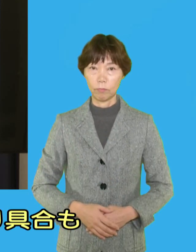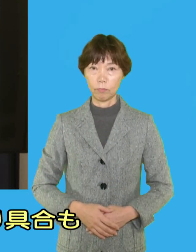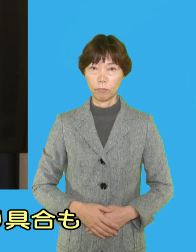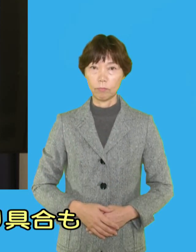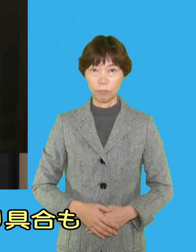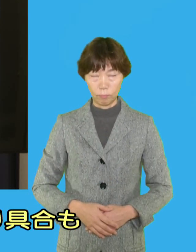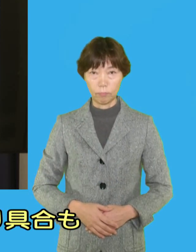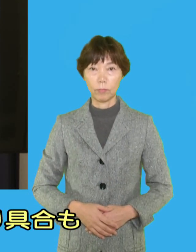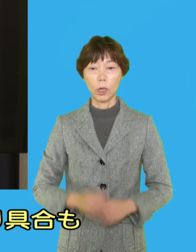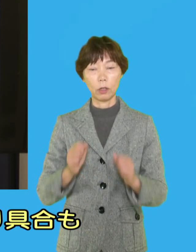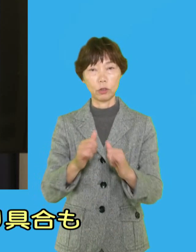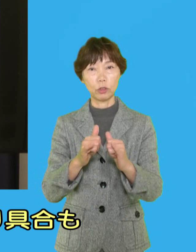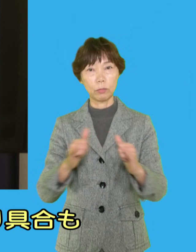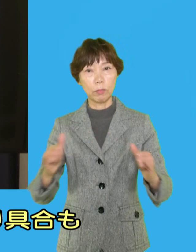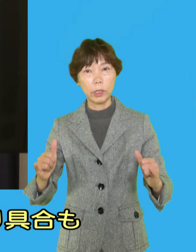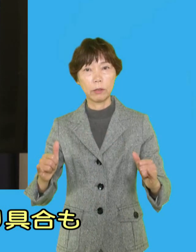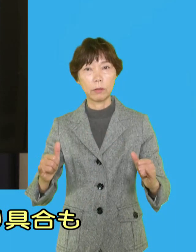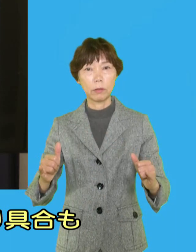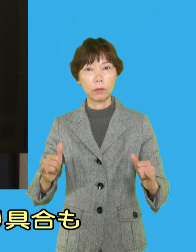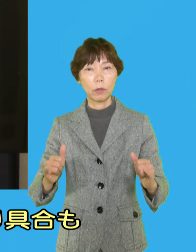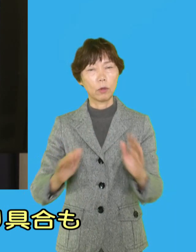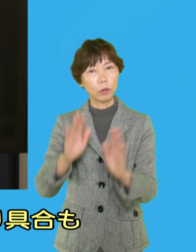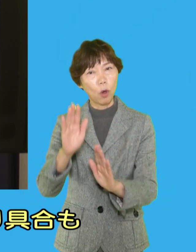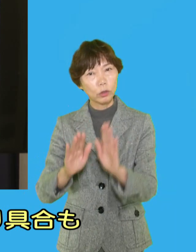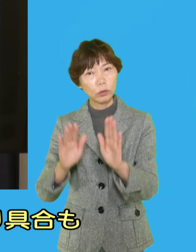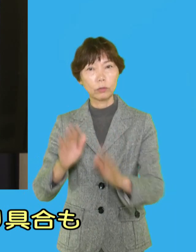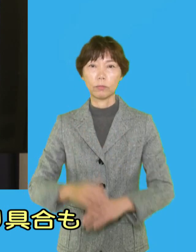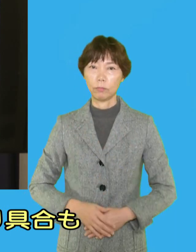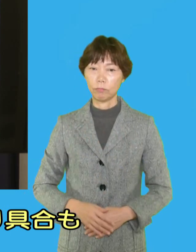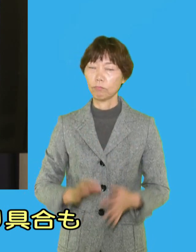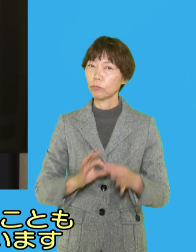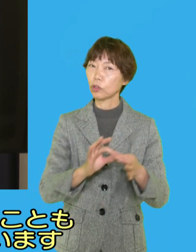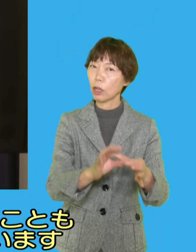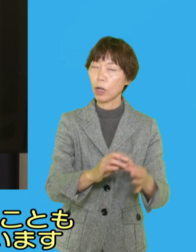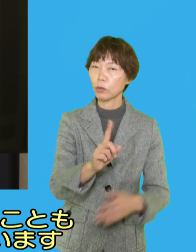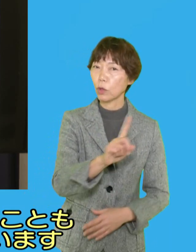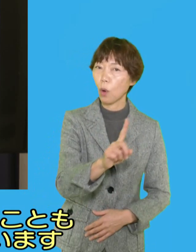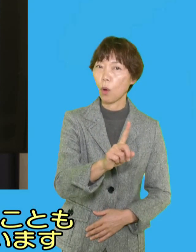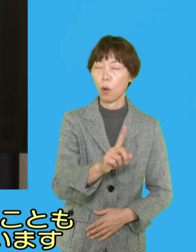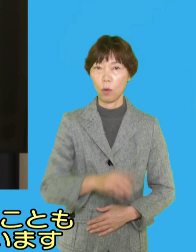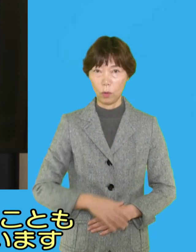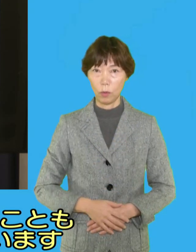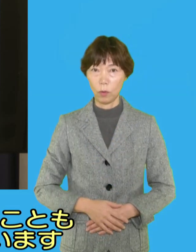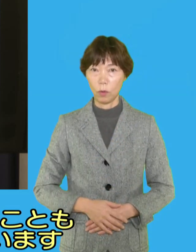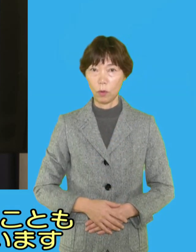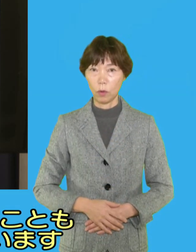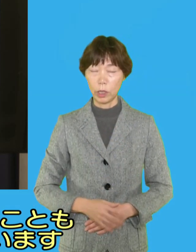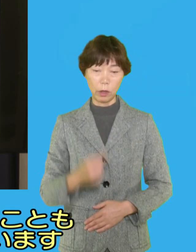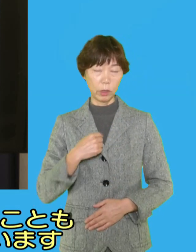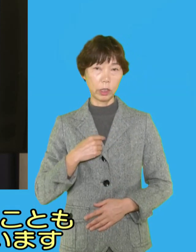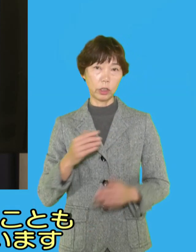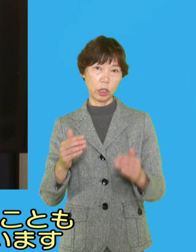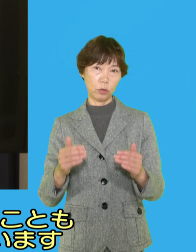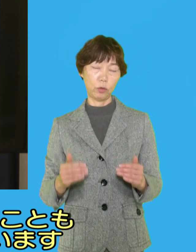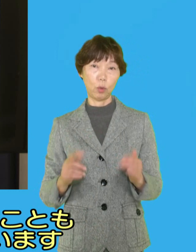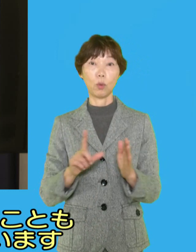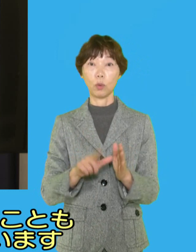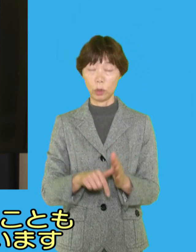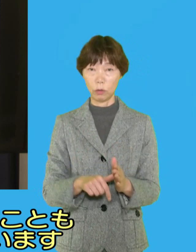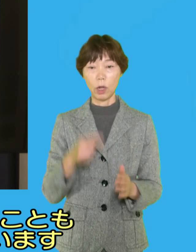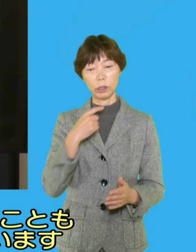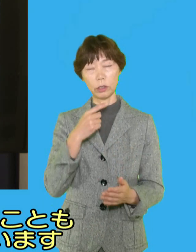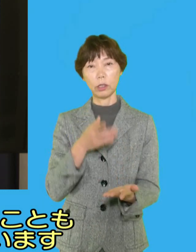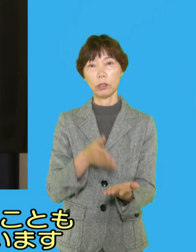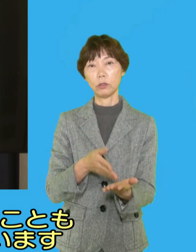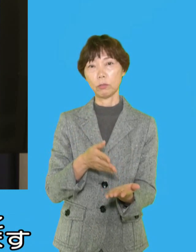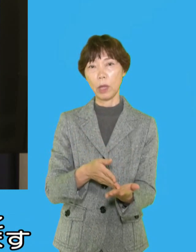まあ、感触とかですね、実際のその伝わり具合も含めまして、まあ、必要とあらば私もそういうことも検討していきたいと